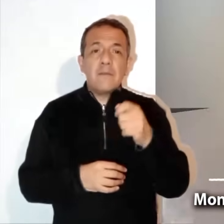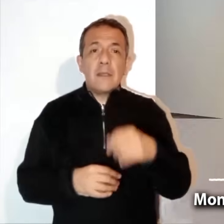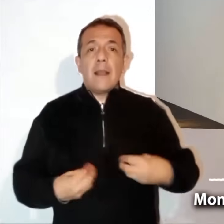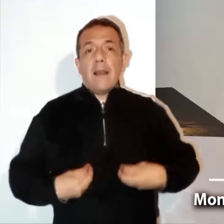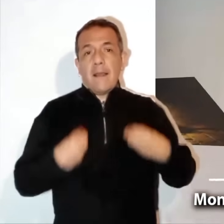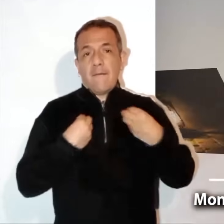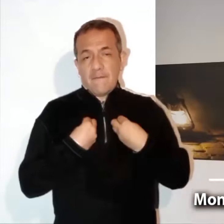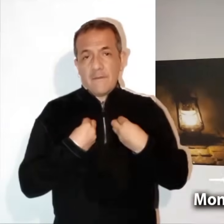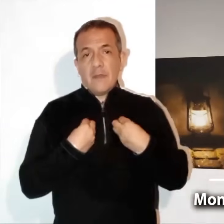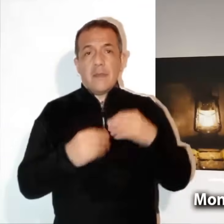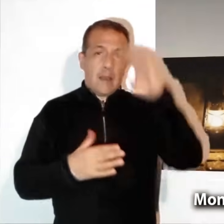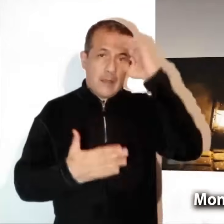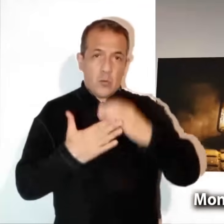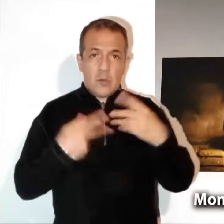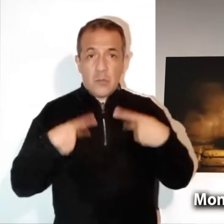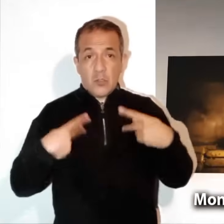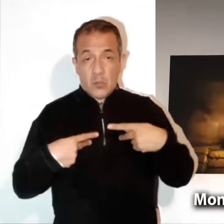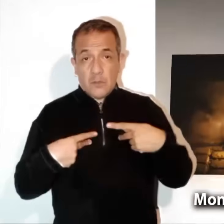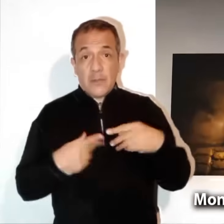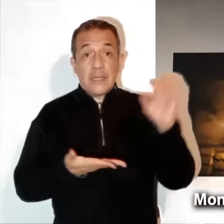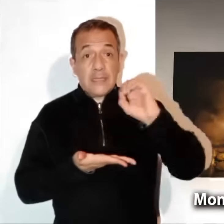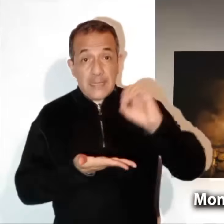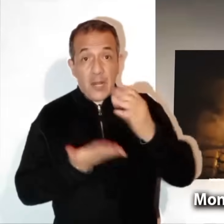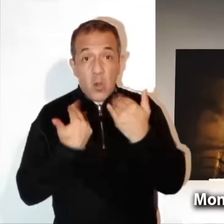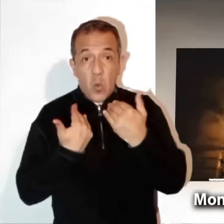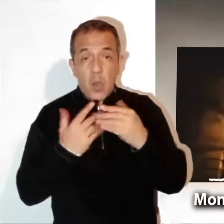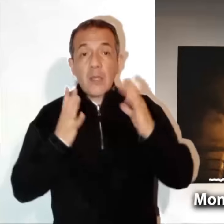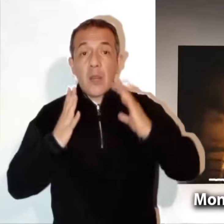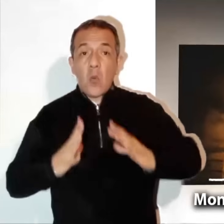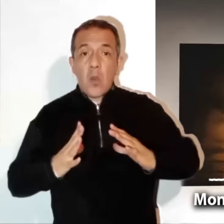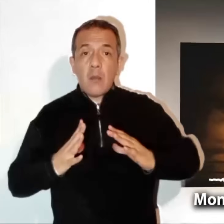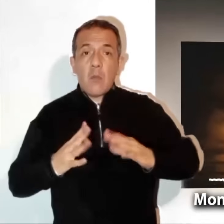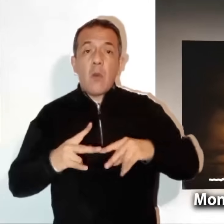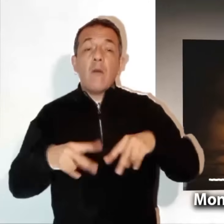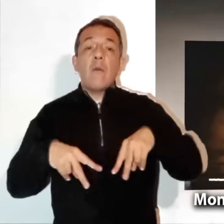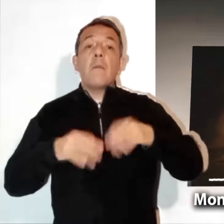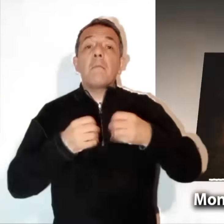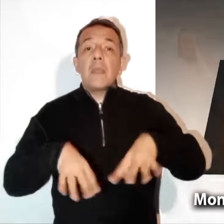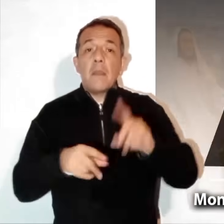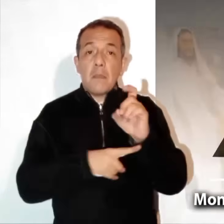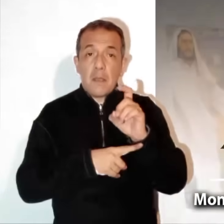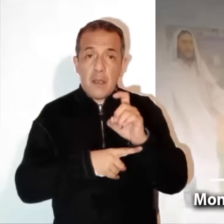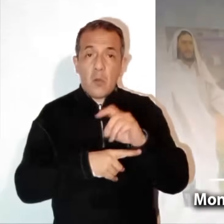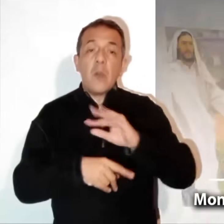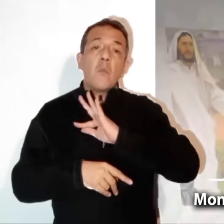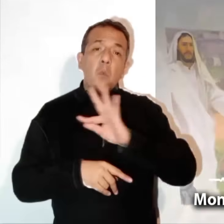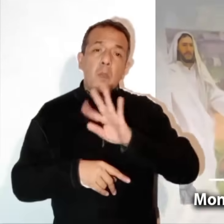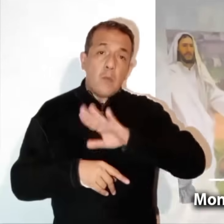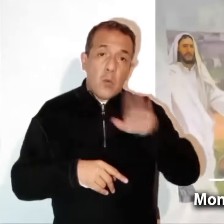deshidrata, se descompensa y puede morir. La sal conserva, igual que un cristiano que debe